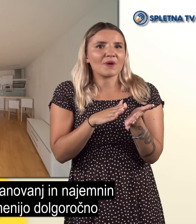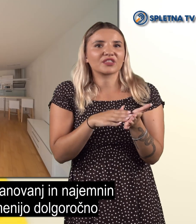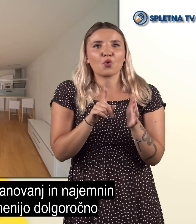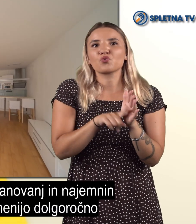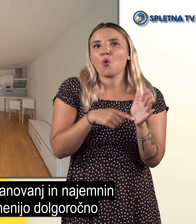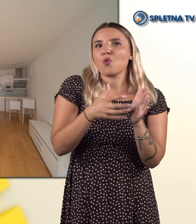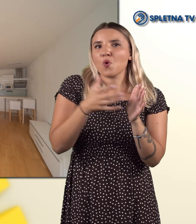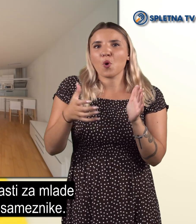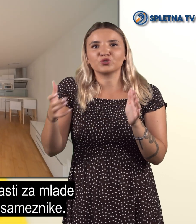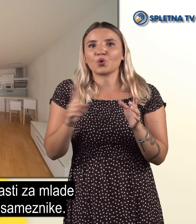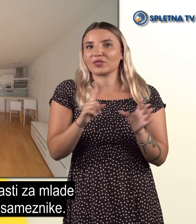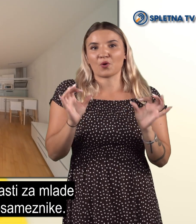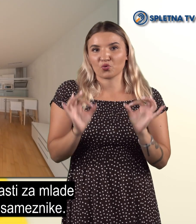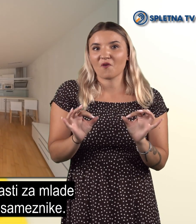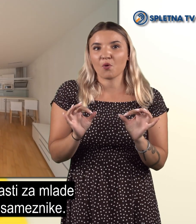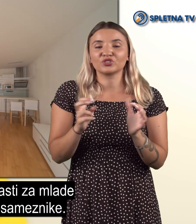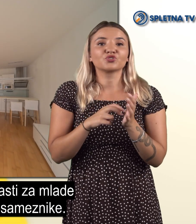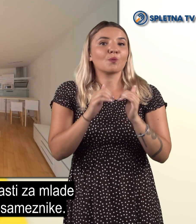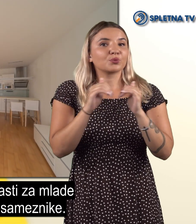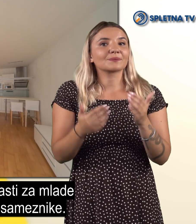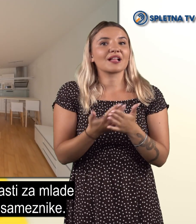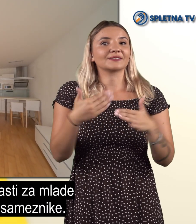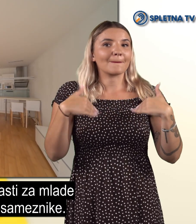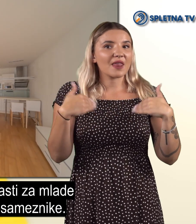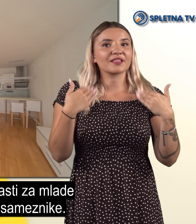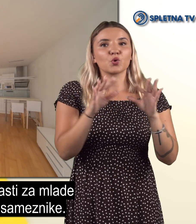zlasti za mlade družine in posameznike.